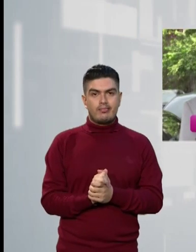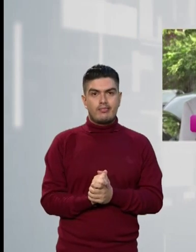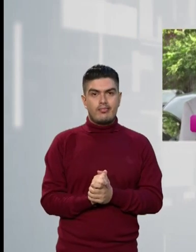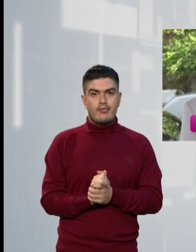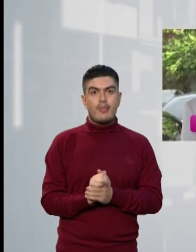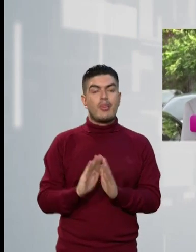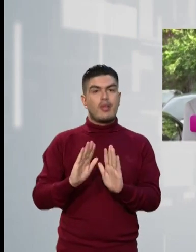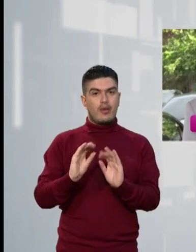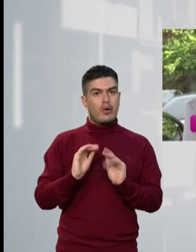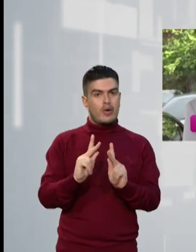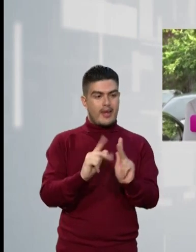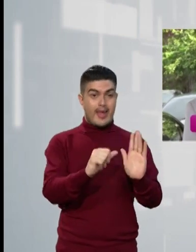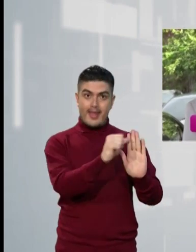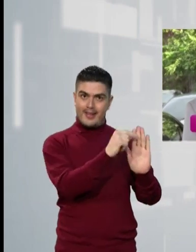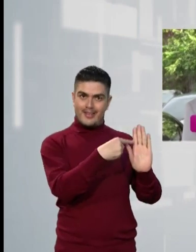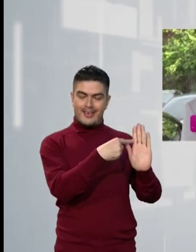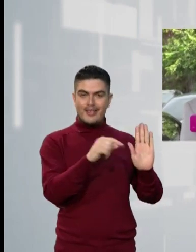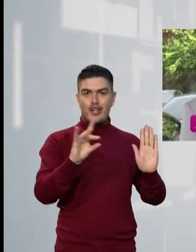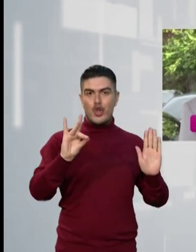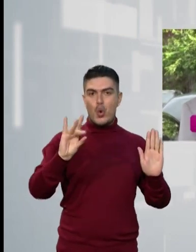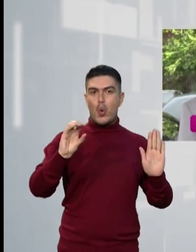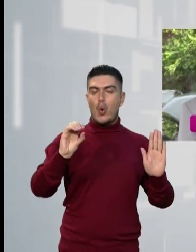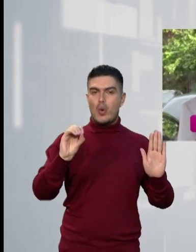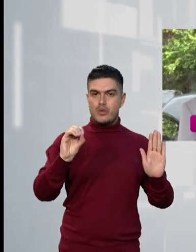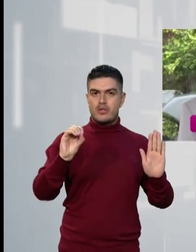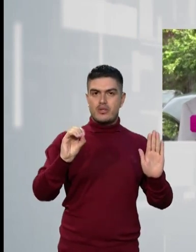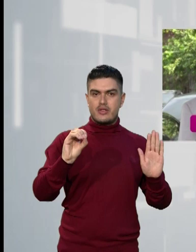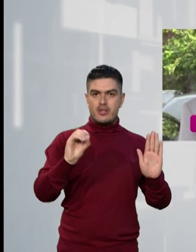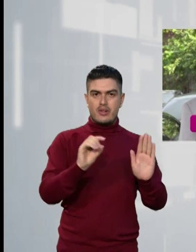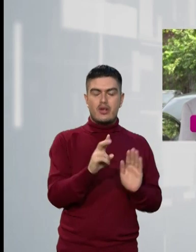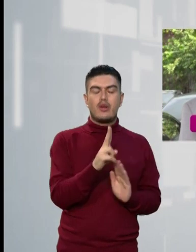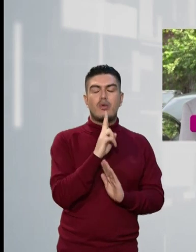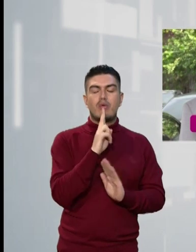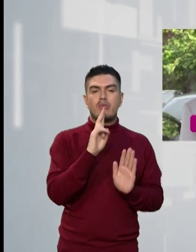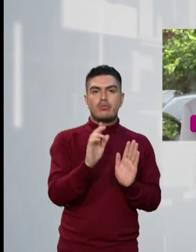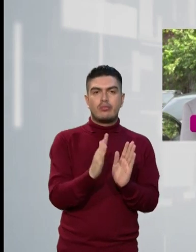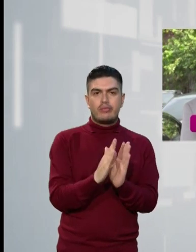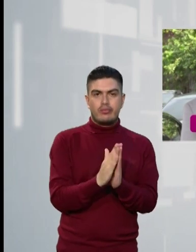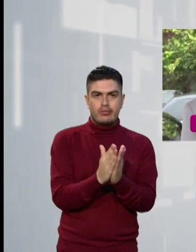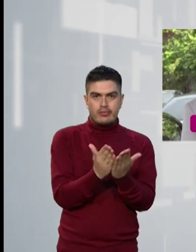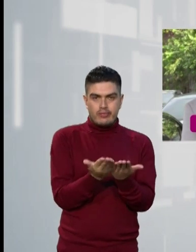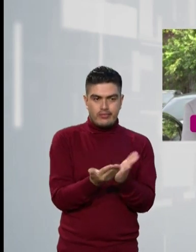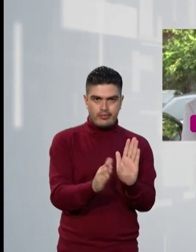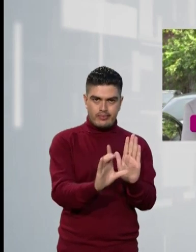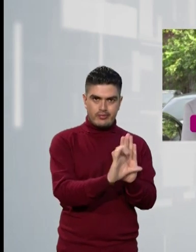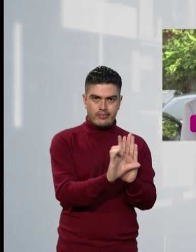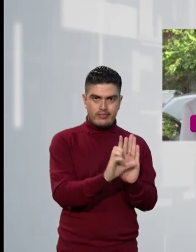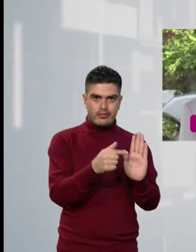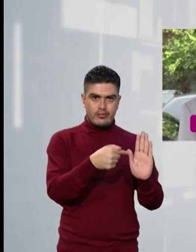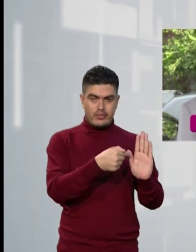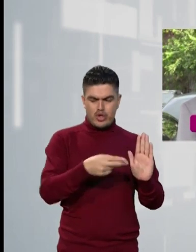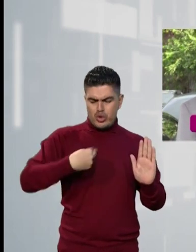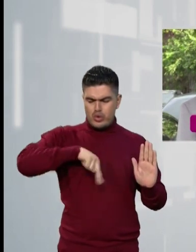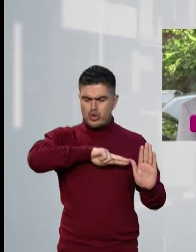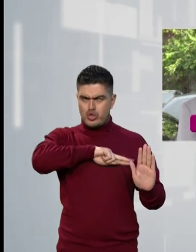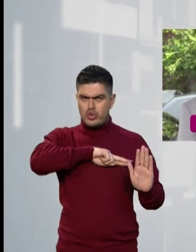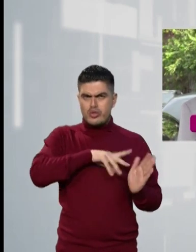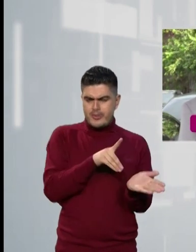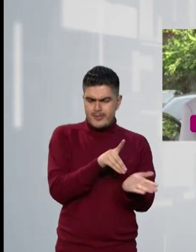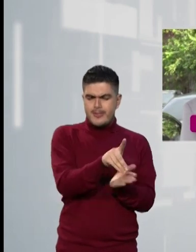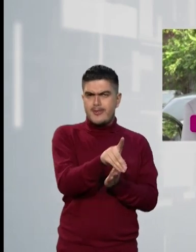primero el artículo 80 de la Constitución eh nos da a entender que tenemos el derecho de